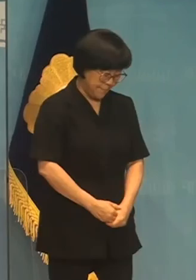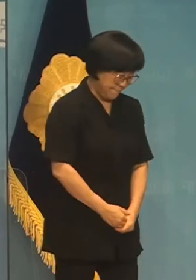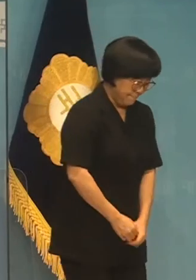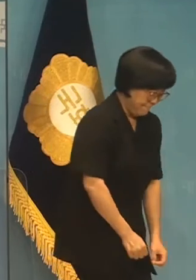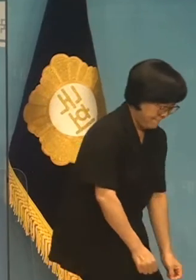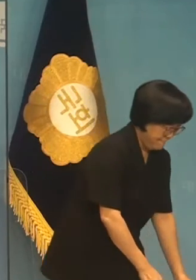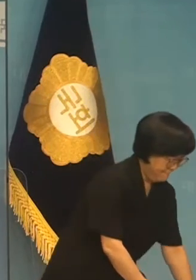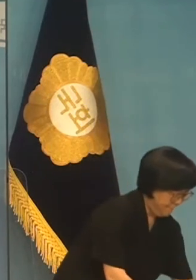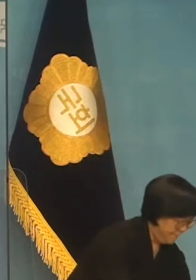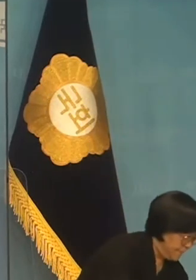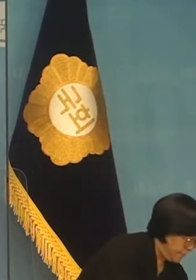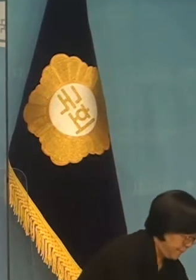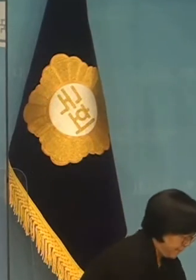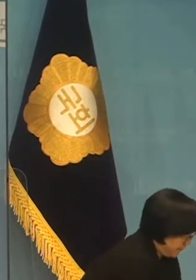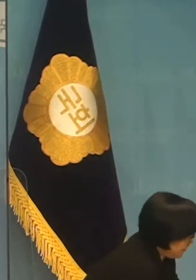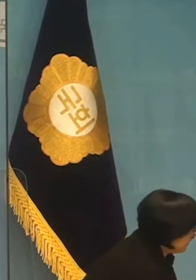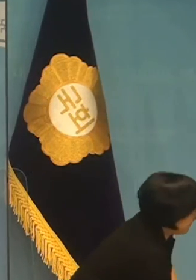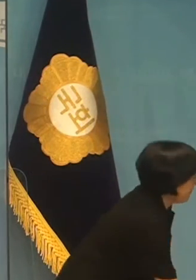감사합니다.